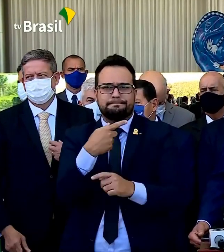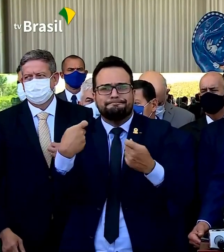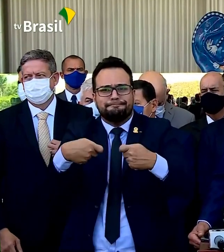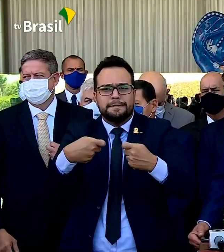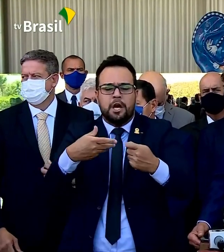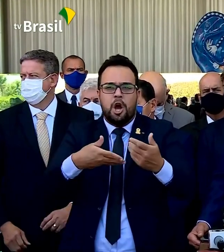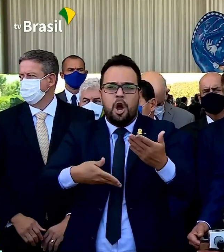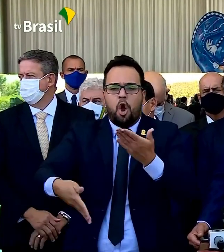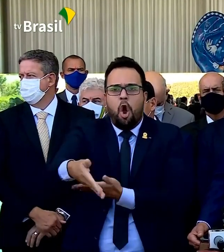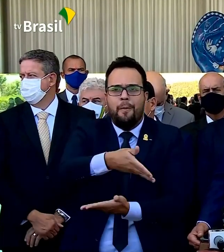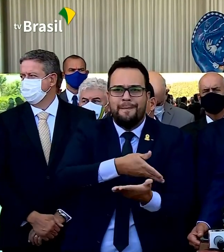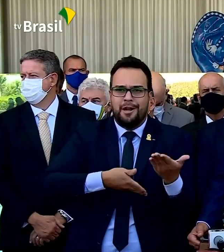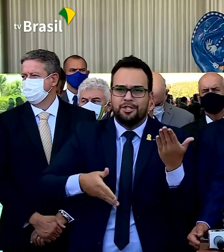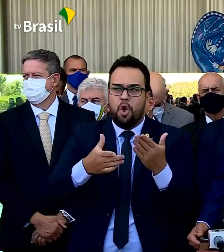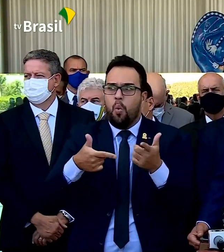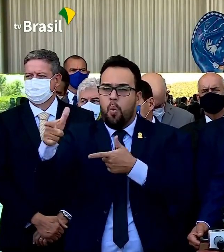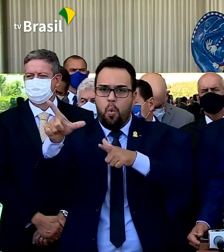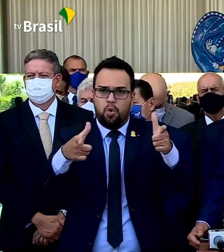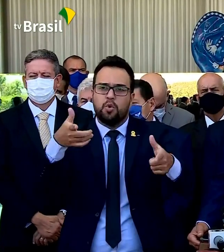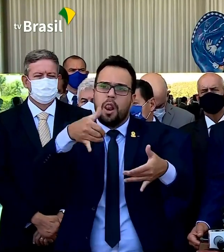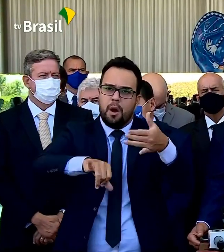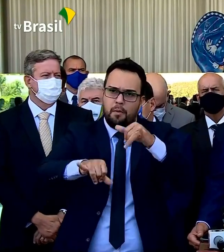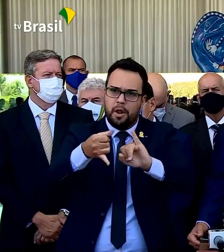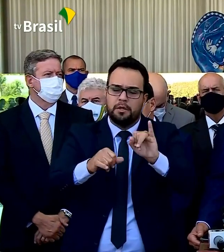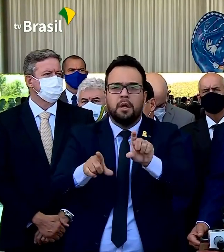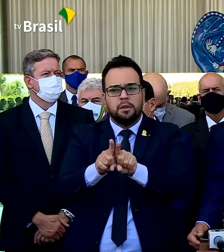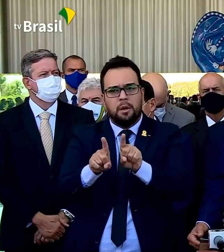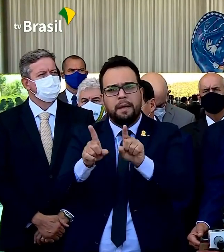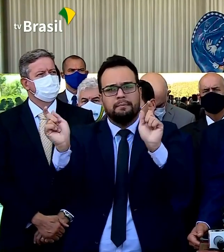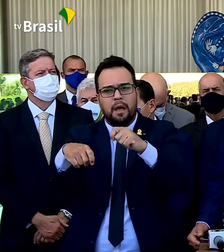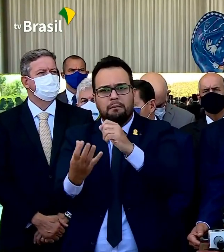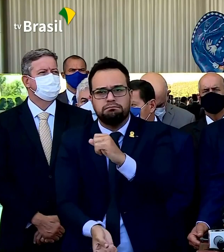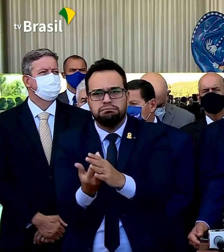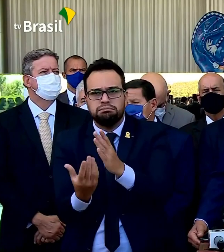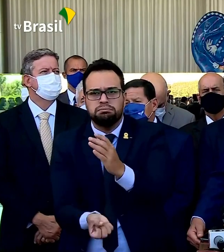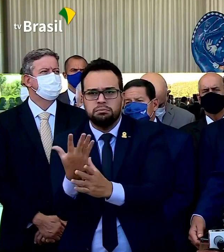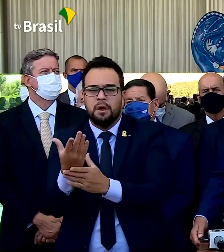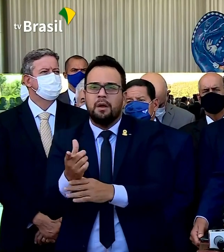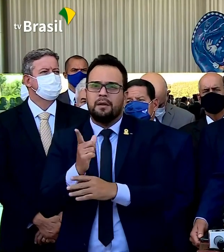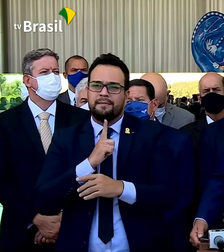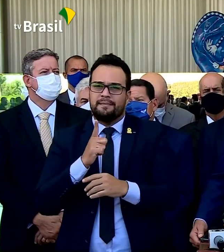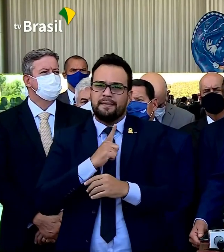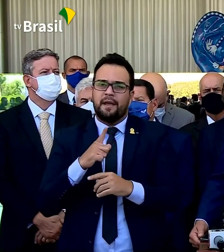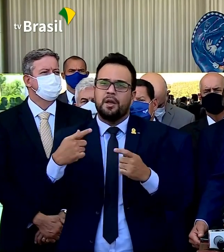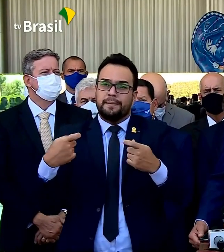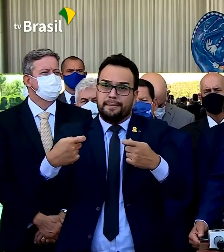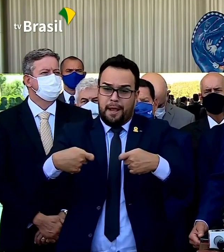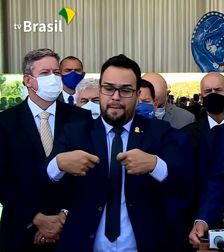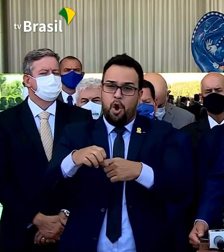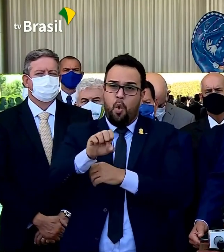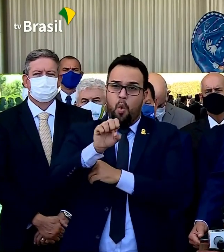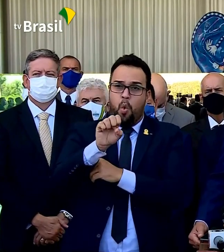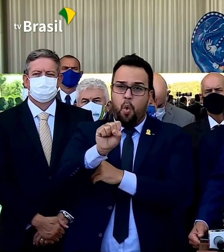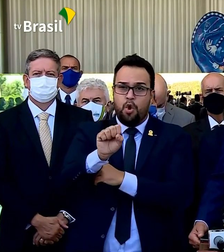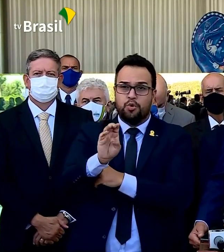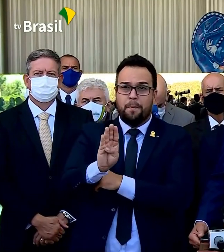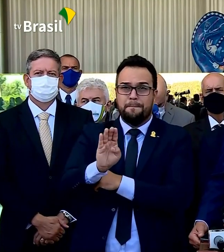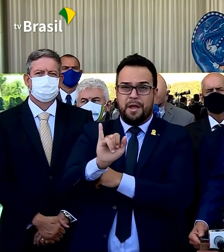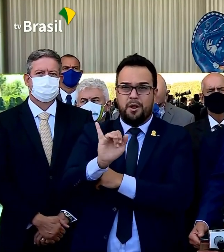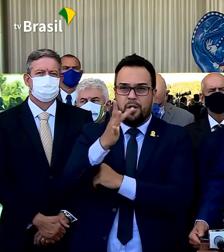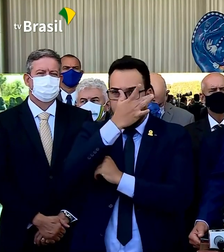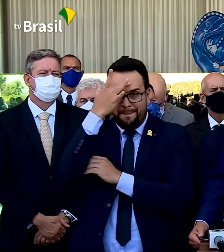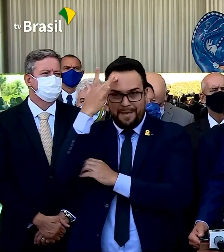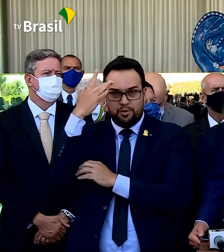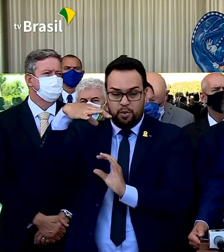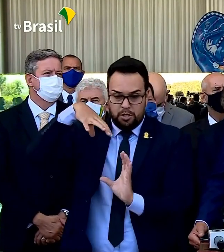para que outros laboratórios também possam produzir, já que temos uma demanda de 8 bilhões de pessoas no planeta.